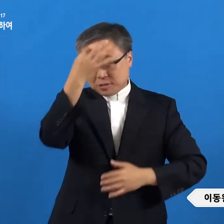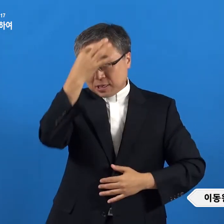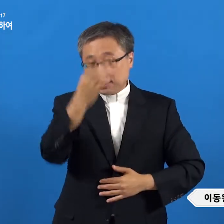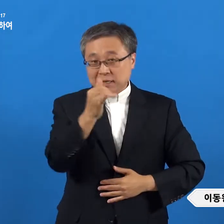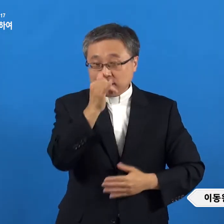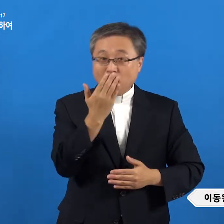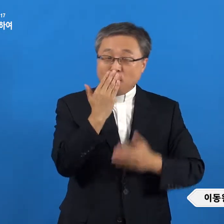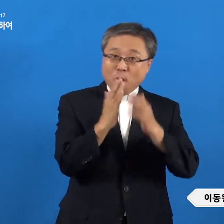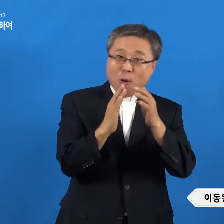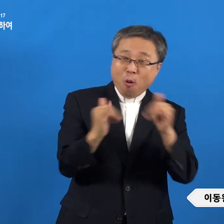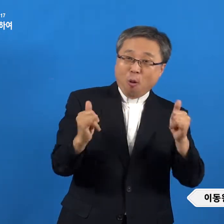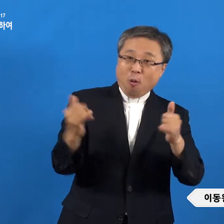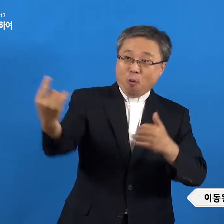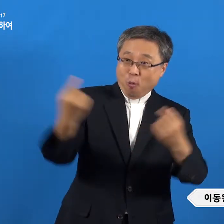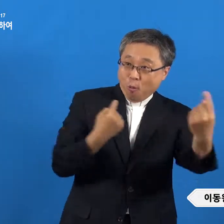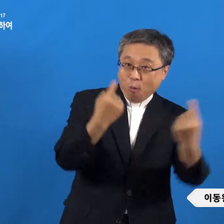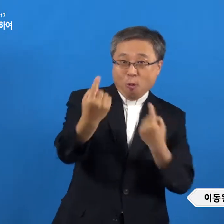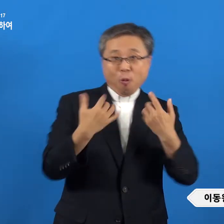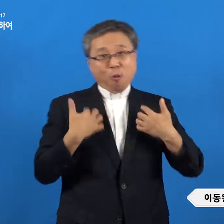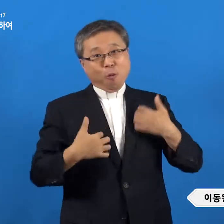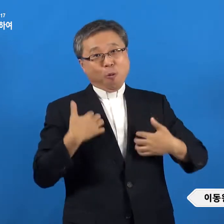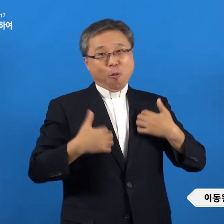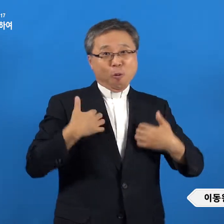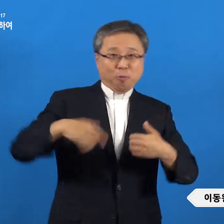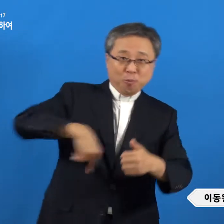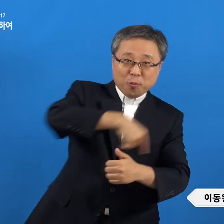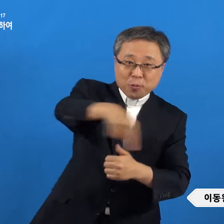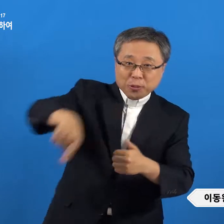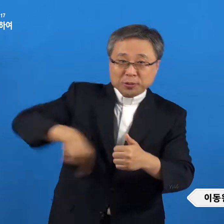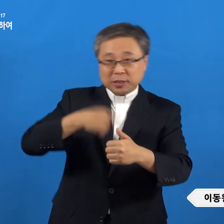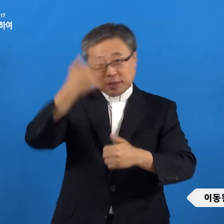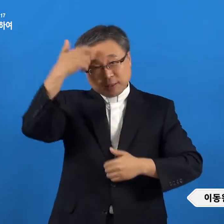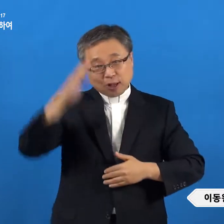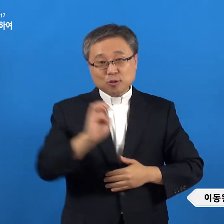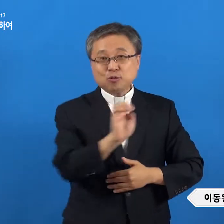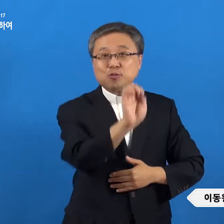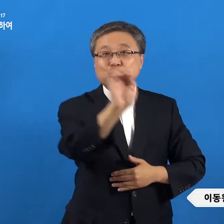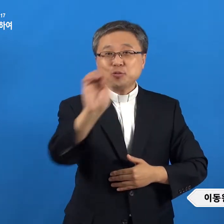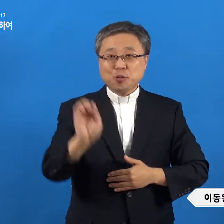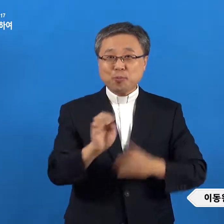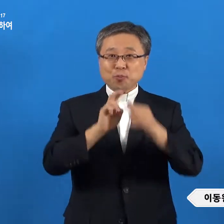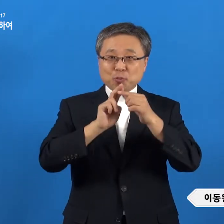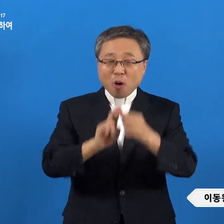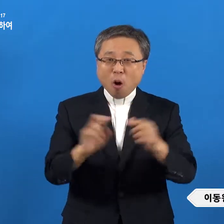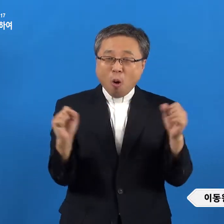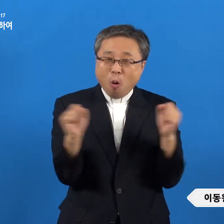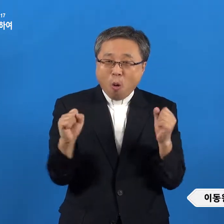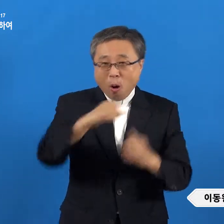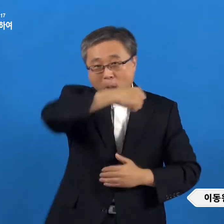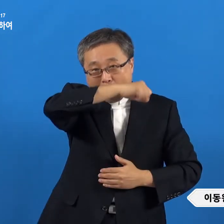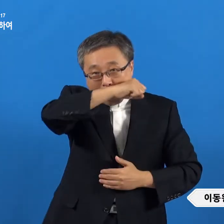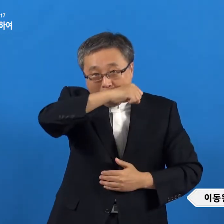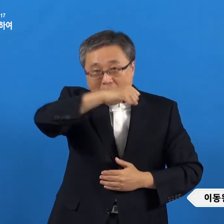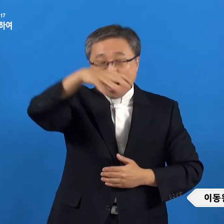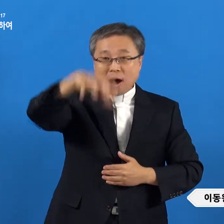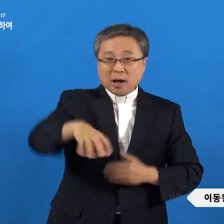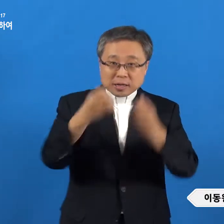진출을 환영하던 분위기였습니다. 당시 유럽과 북아프리카에는 하루가 멀다 하고 새로운 도시가